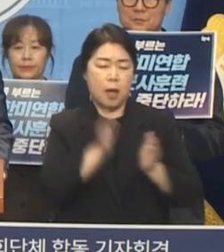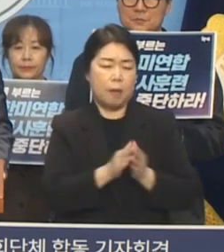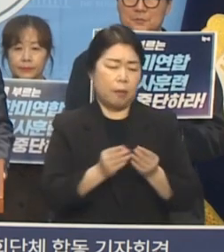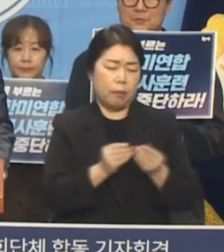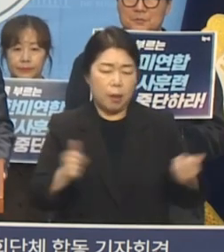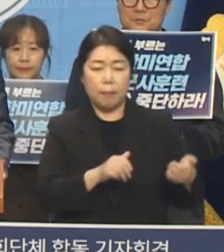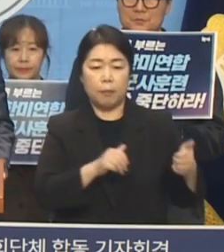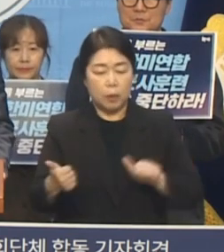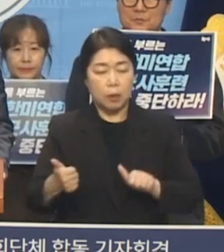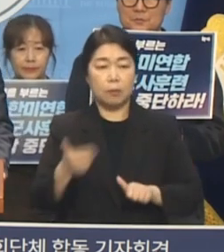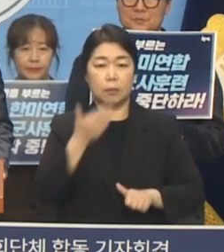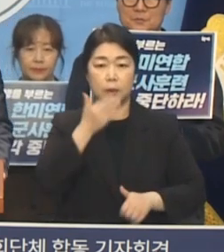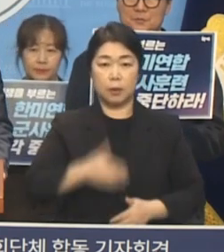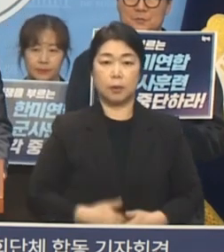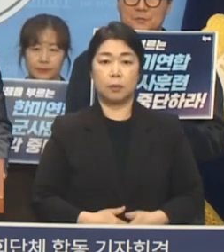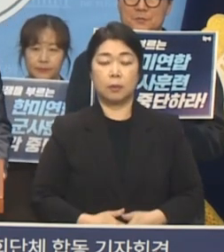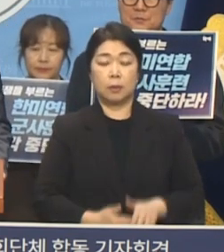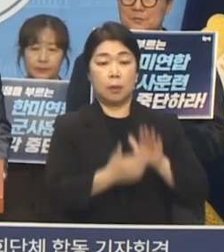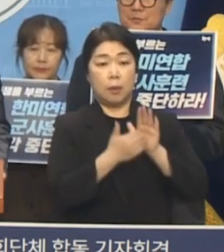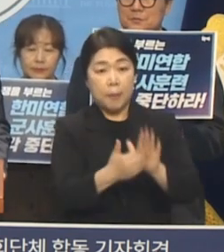막아내는 힘은 주권자,